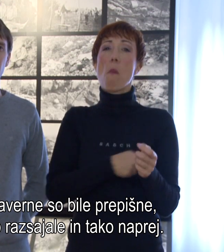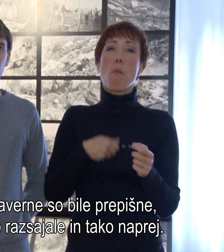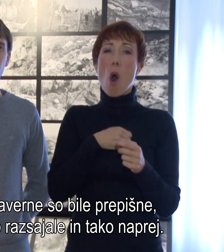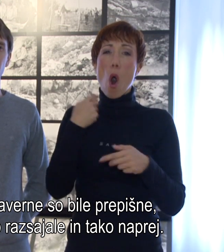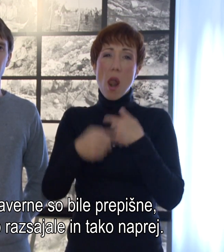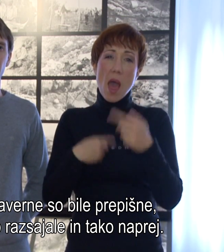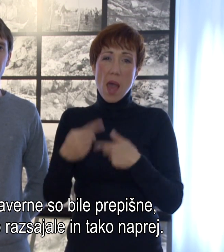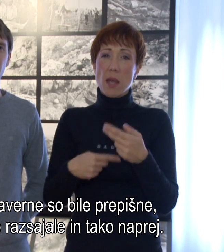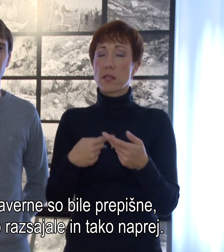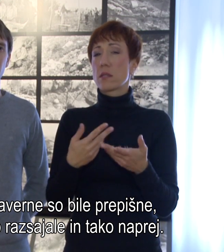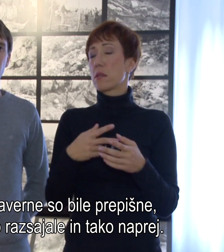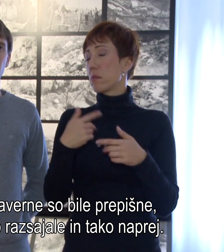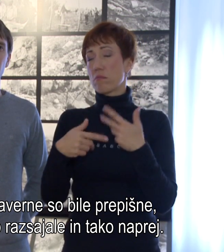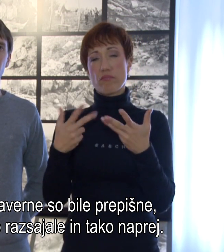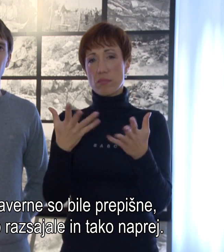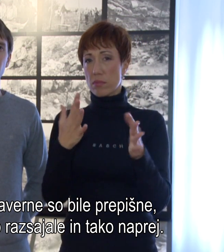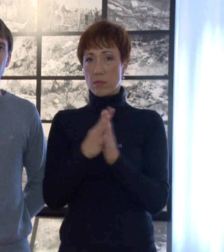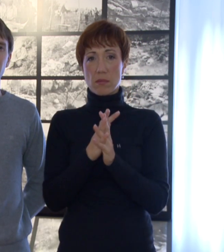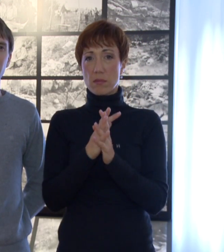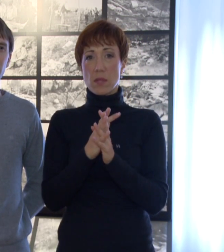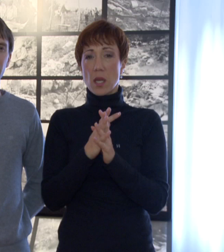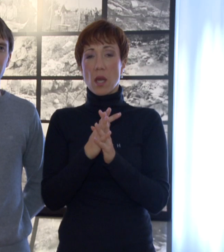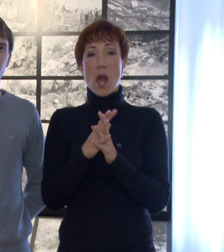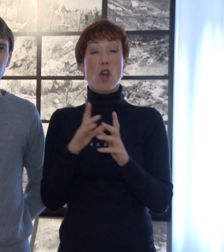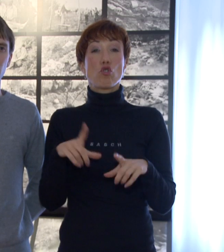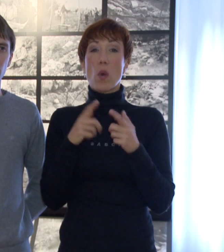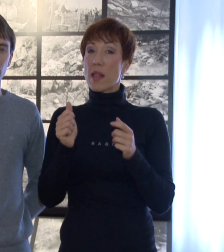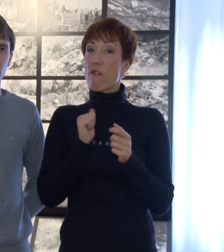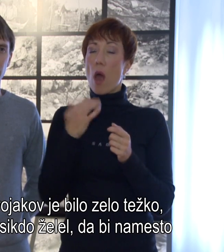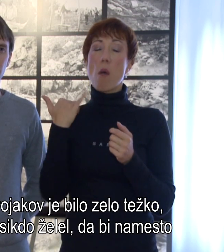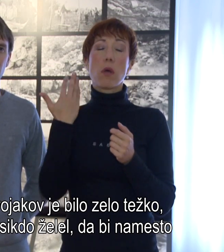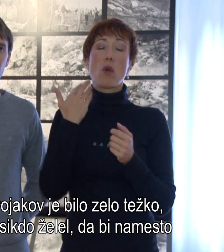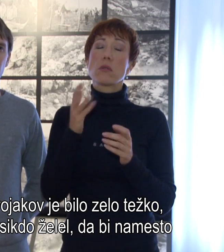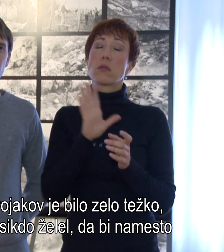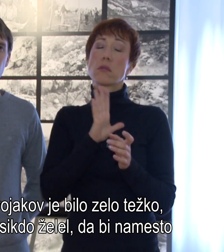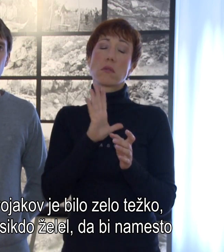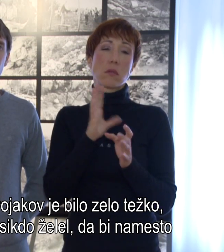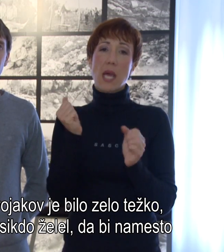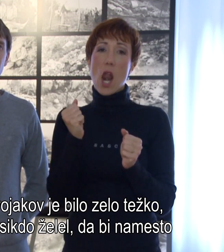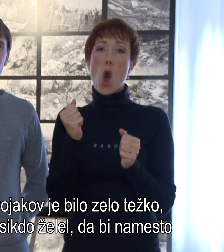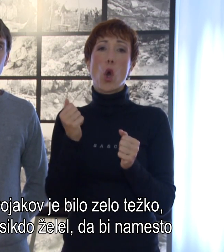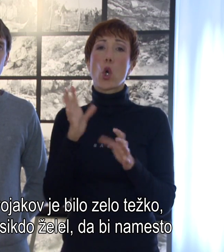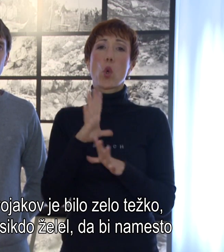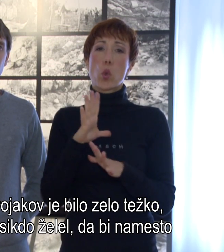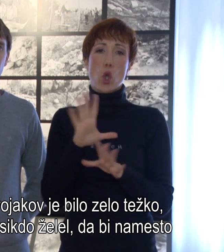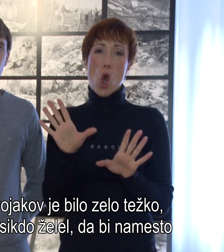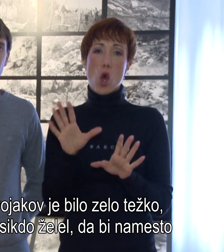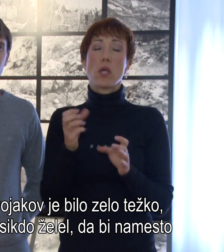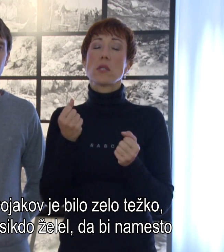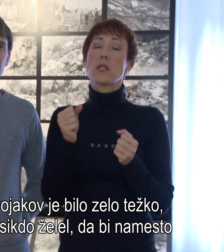in tako dalje. Življenje vojaka je bilo zelo kruto, zato si je marsikdo zaželel, da bi raje, kot